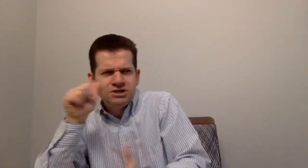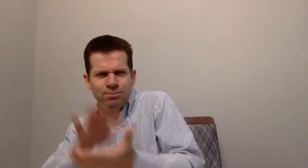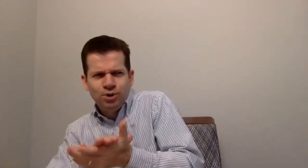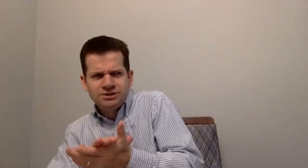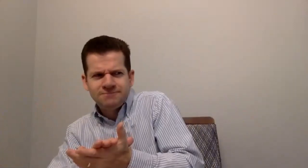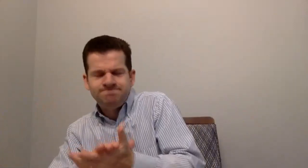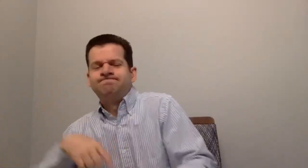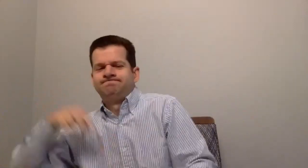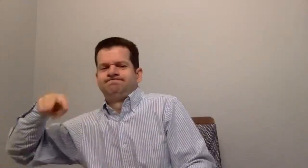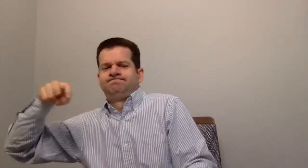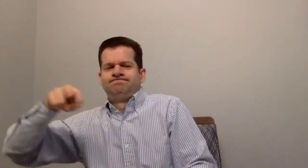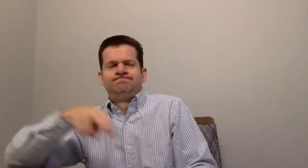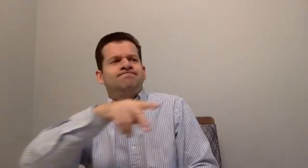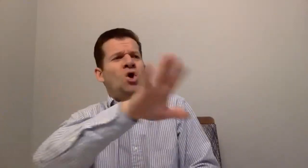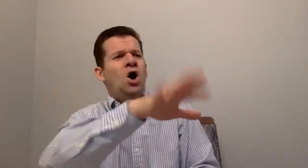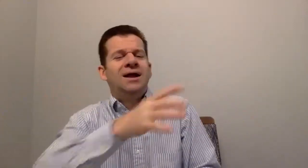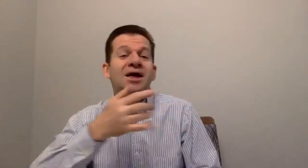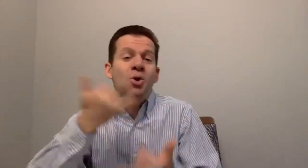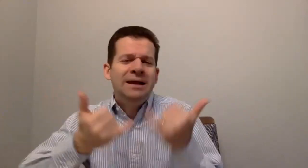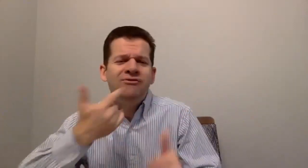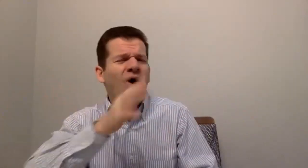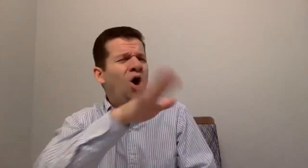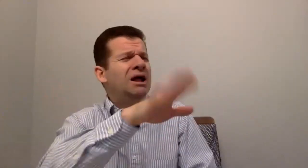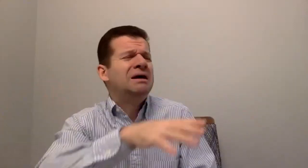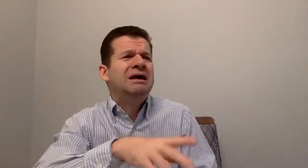vejo a esposa. Olha, eu brinco. Falo, olha,